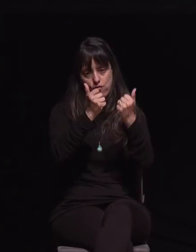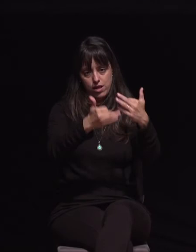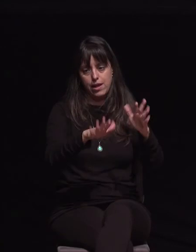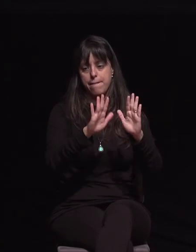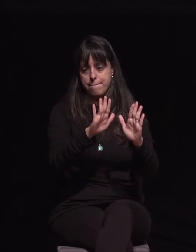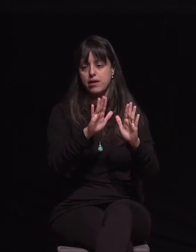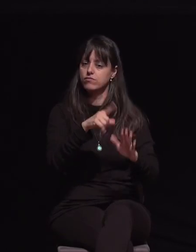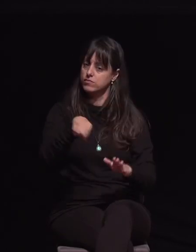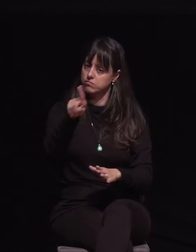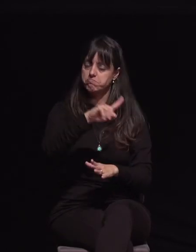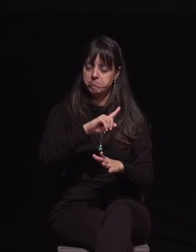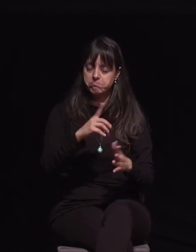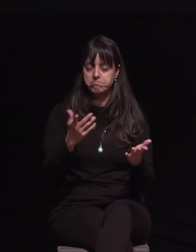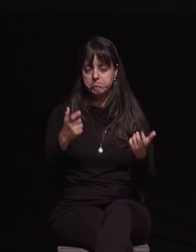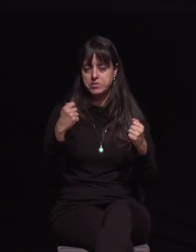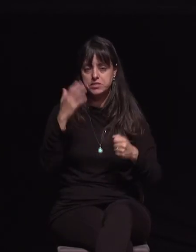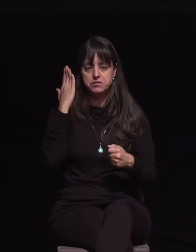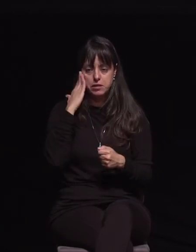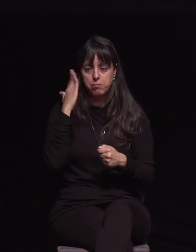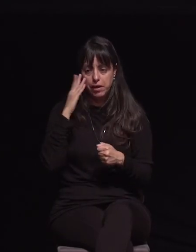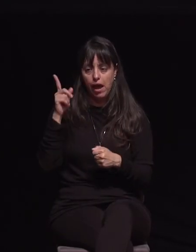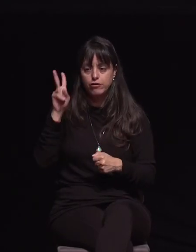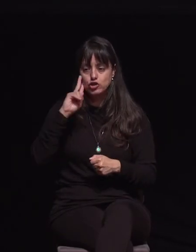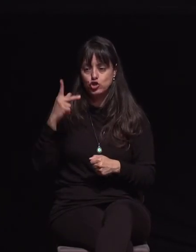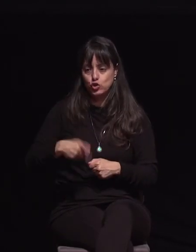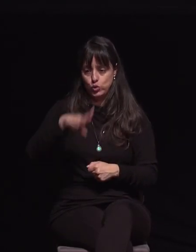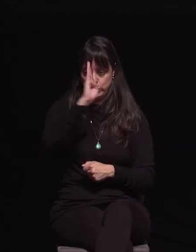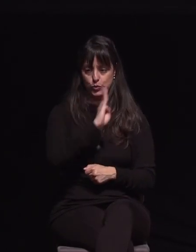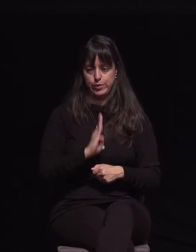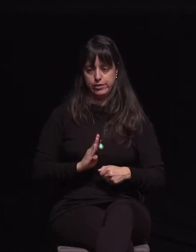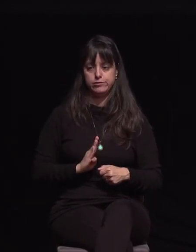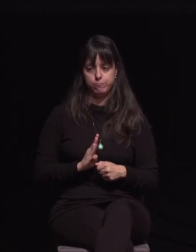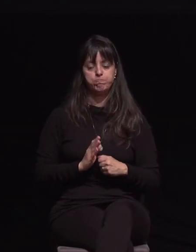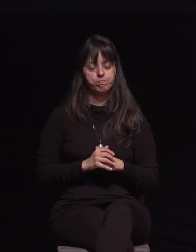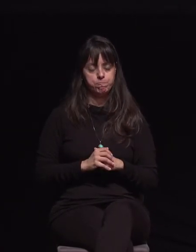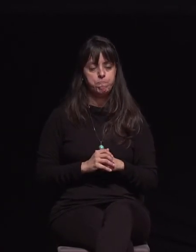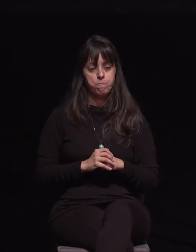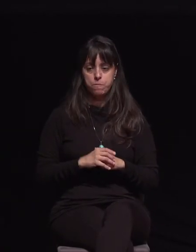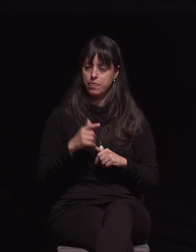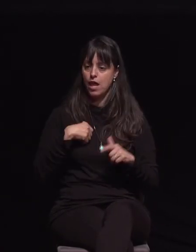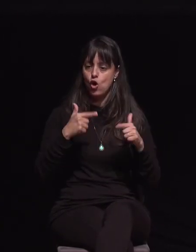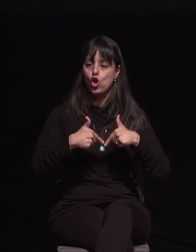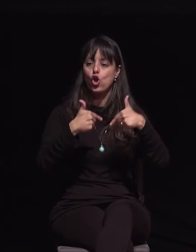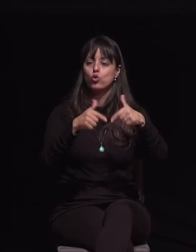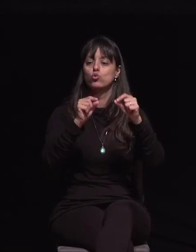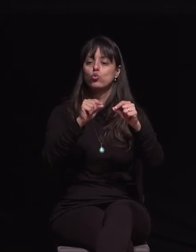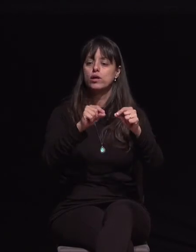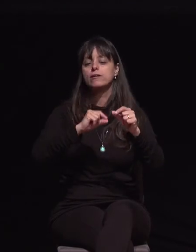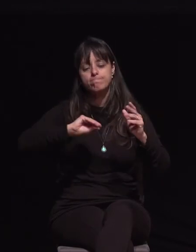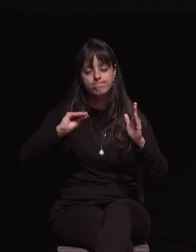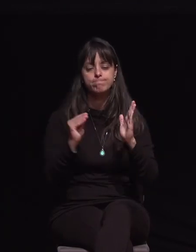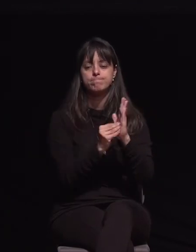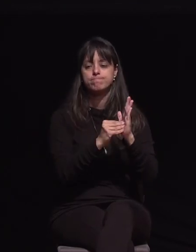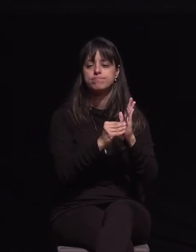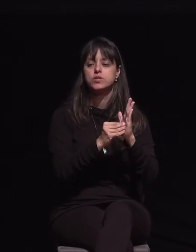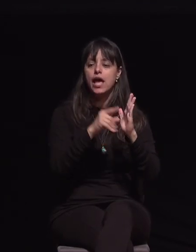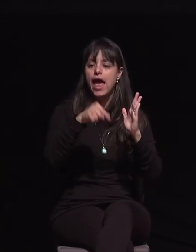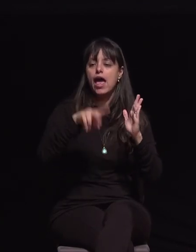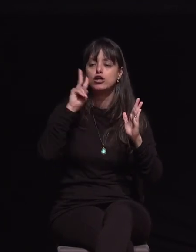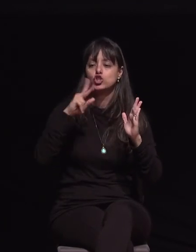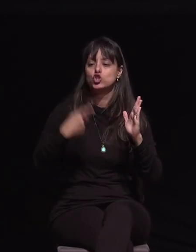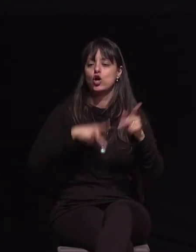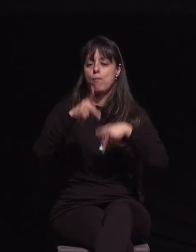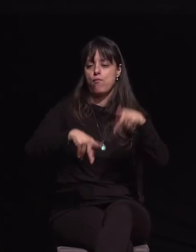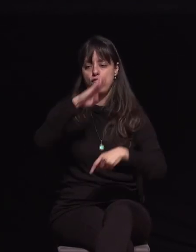faz parte da história do Brasil. Faz parte da história do Brasil. Eu luto para isso, porque é uma história do